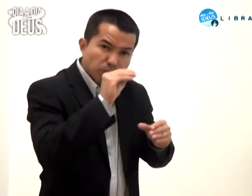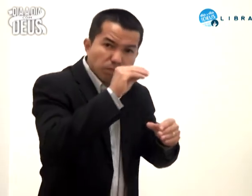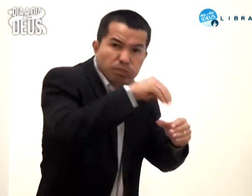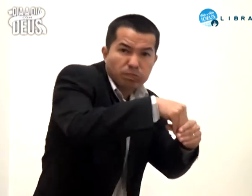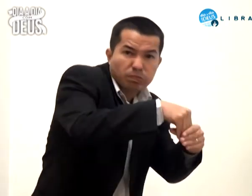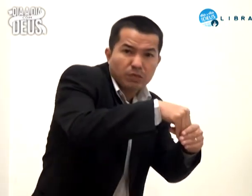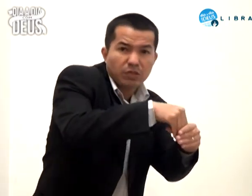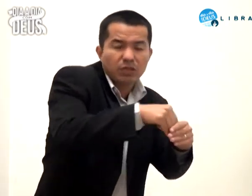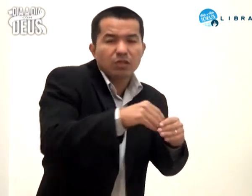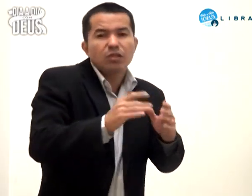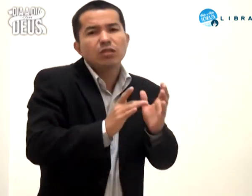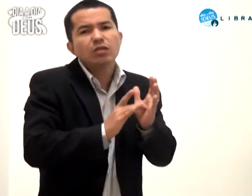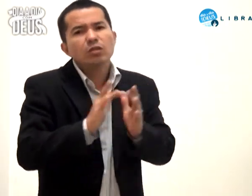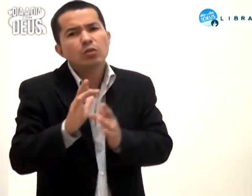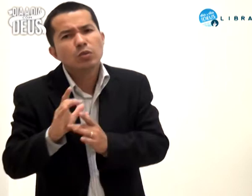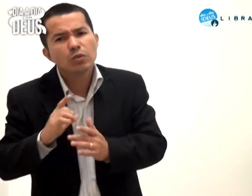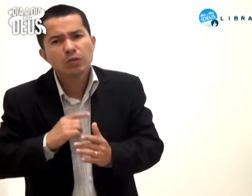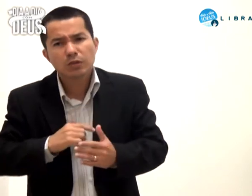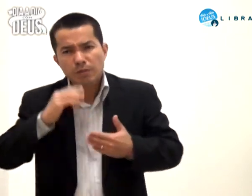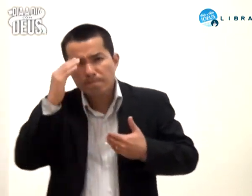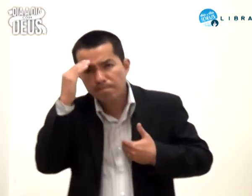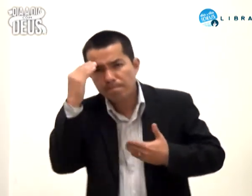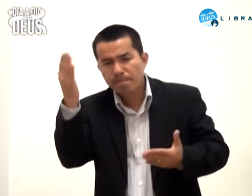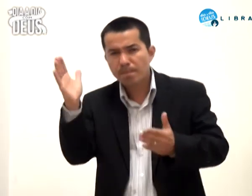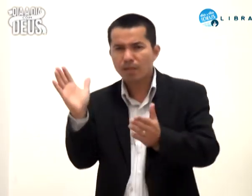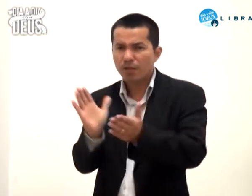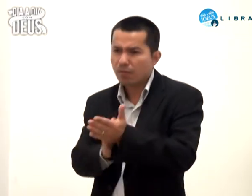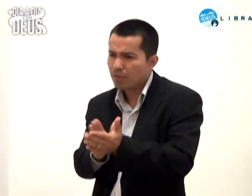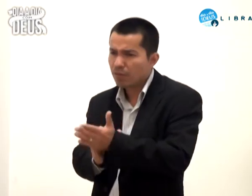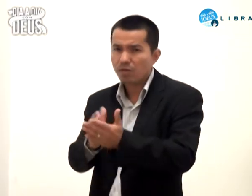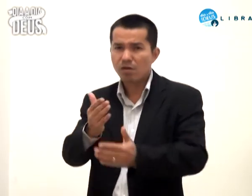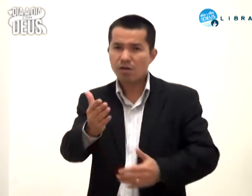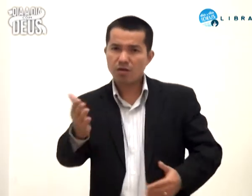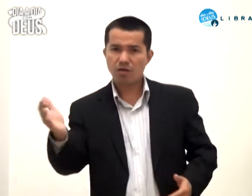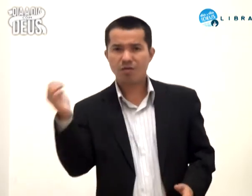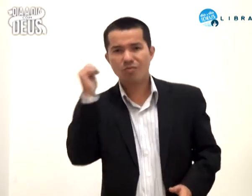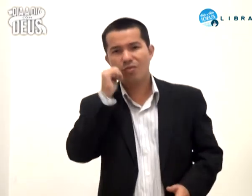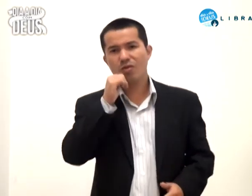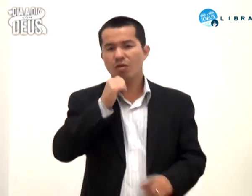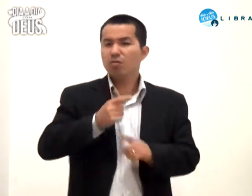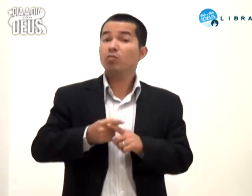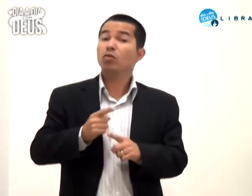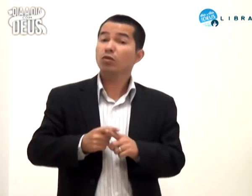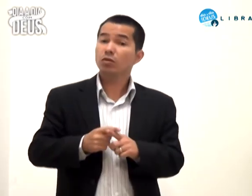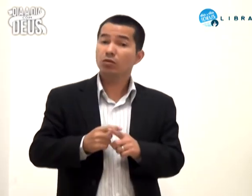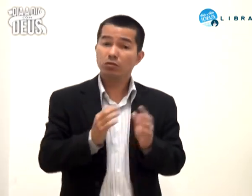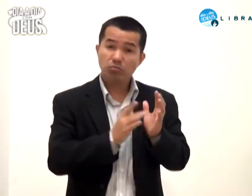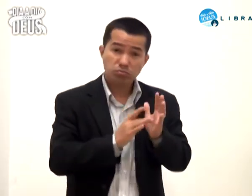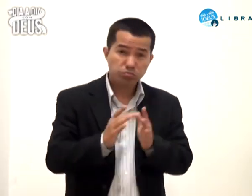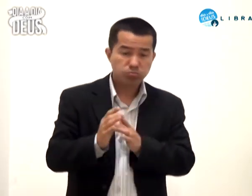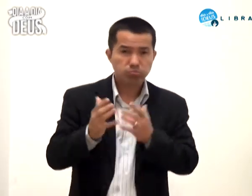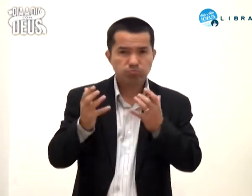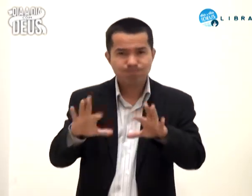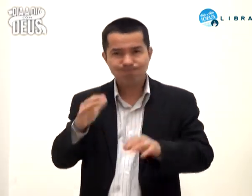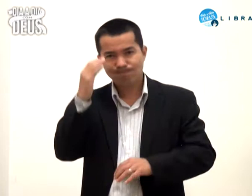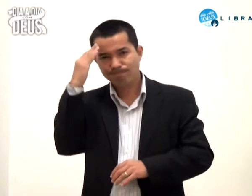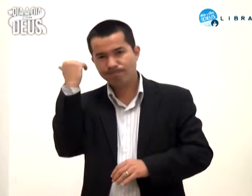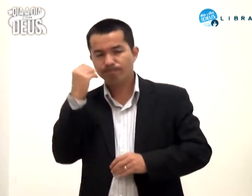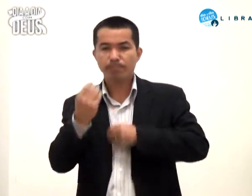faltando. E aí Jesus elogia aquela mulher. Por quê? Porque o que Jesus estava vendo não